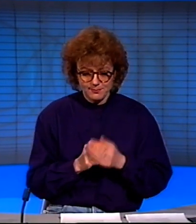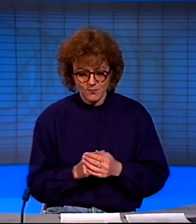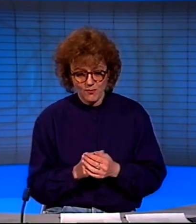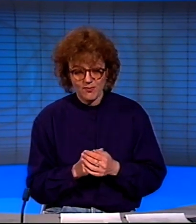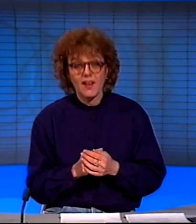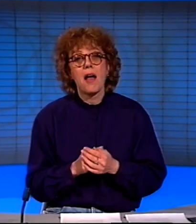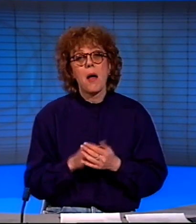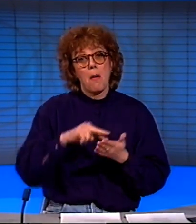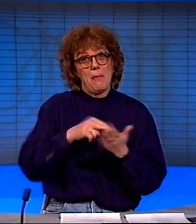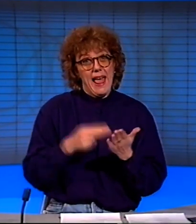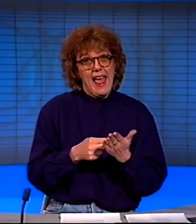hjælpepakke til øen.